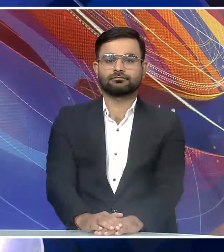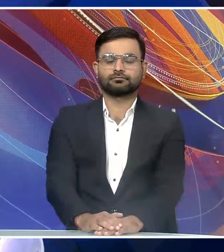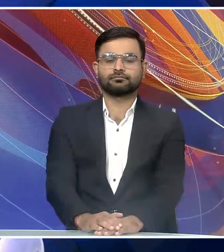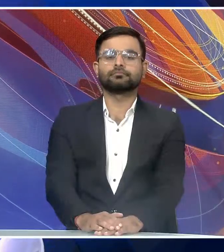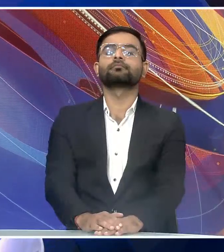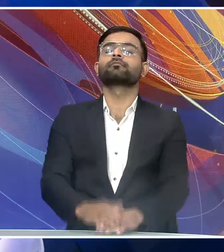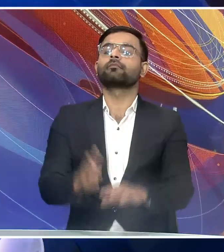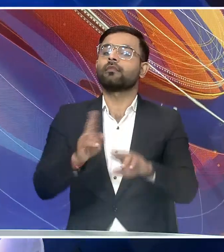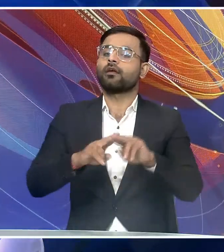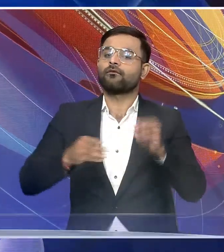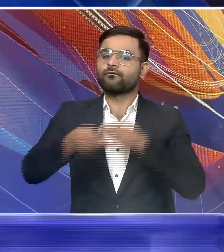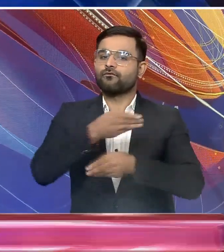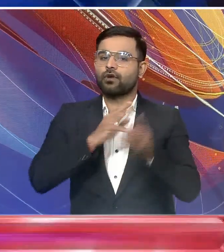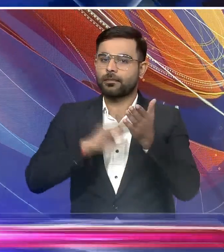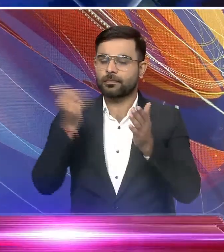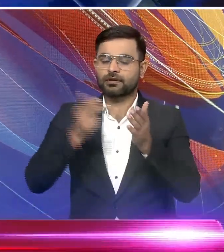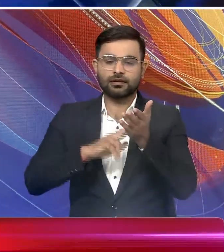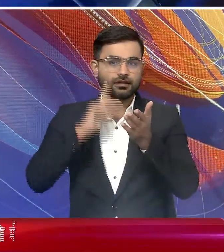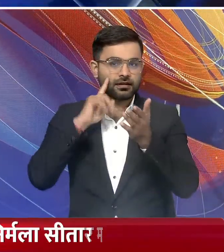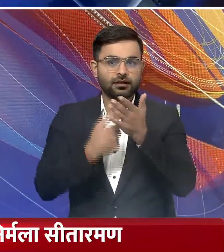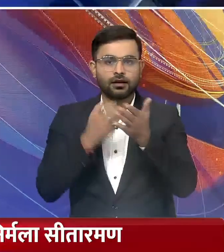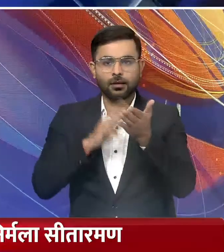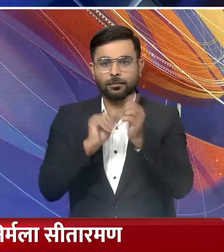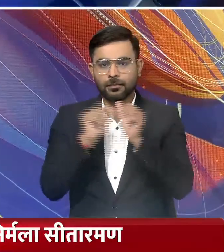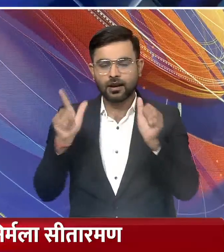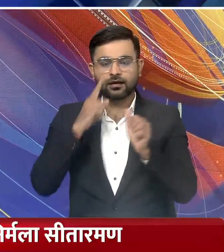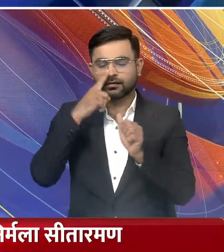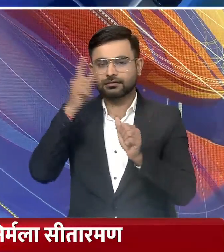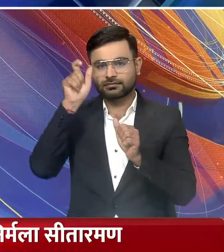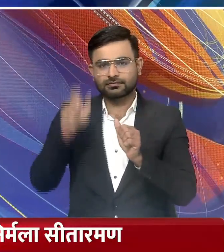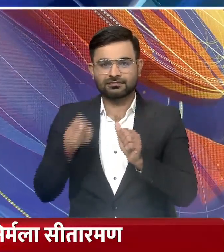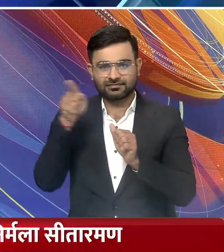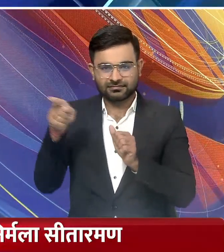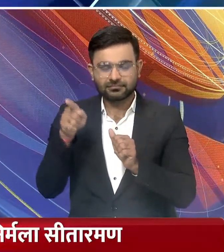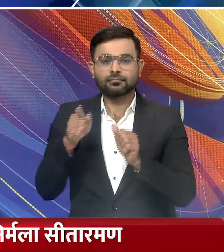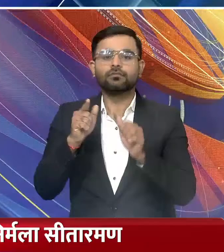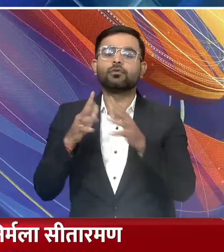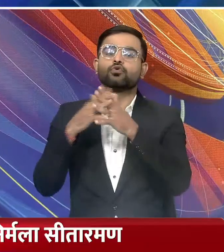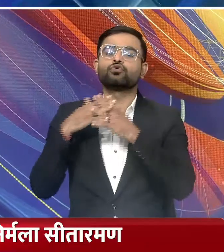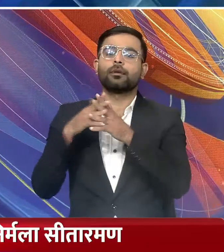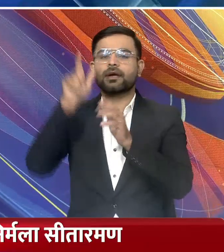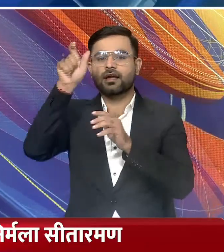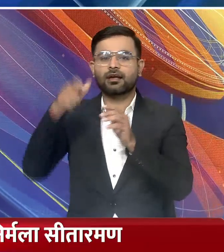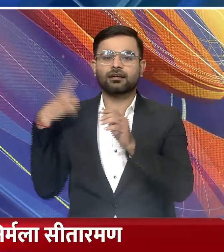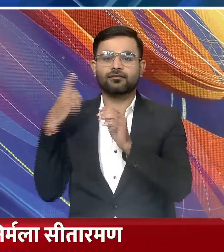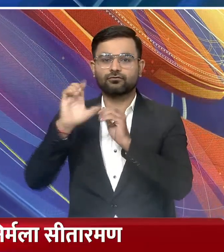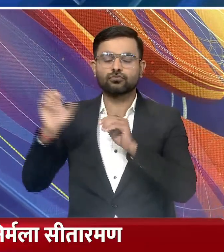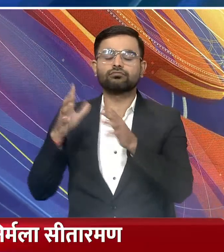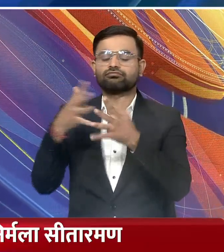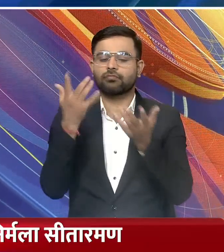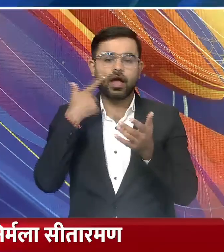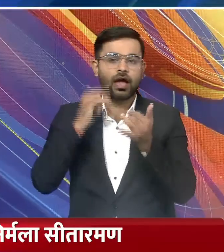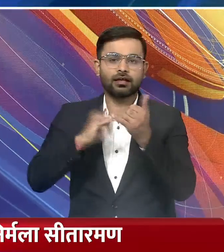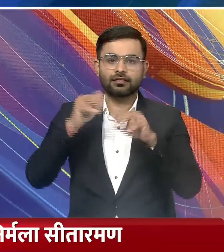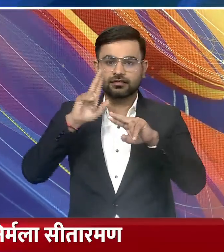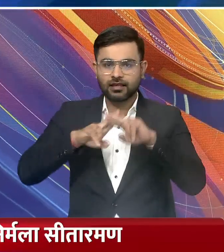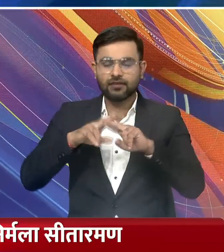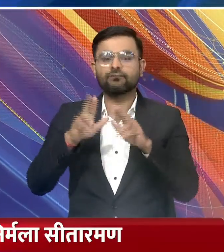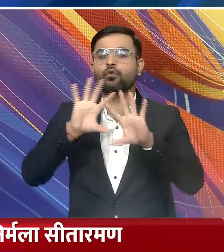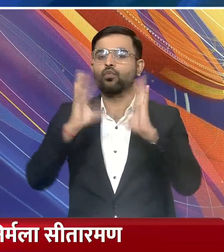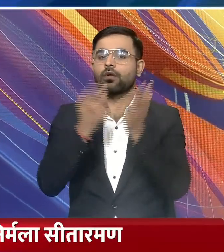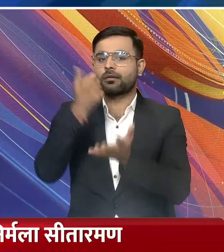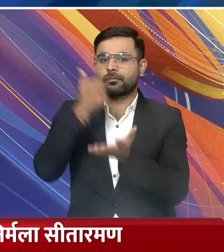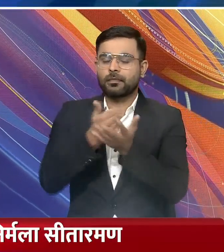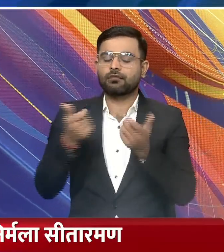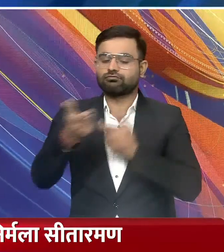वित्त मंत्री निर्मला सीतारमन वॉशिंगटन में आईएसएफ और विश्व बैंक की सालाना बैठक में लेंगी हिस्सा। अपने